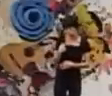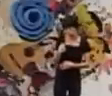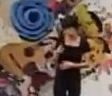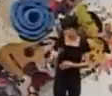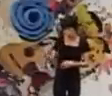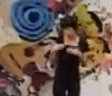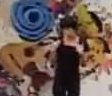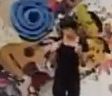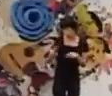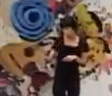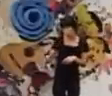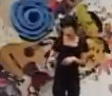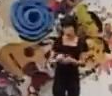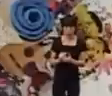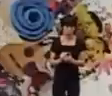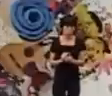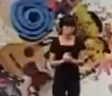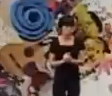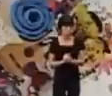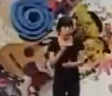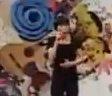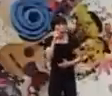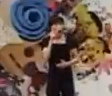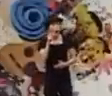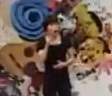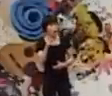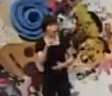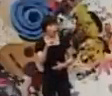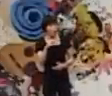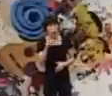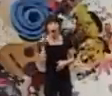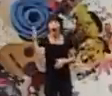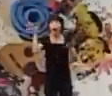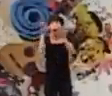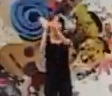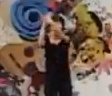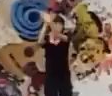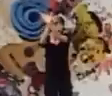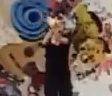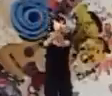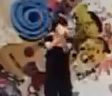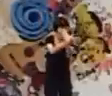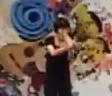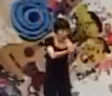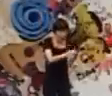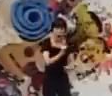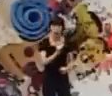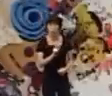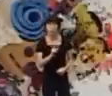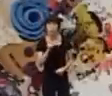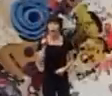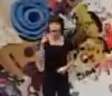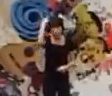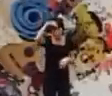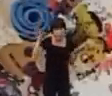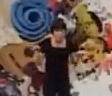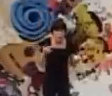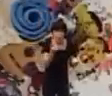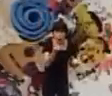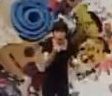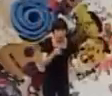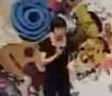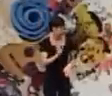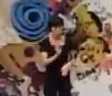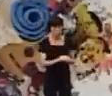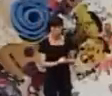哋咁開心啊！啊，突然之間咧，天上有道逆光落嚟啊！啊，佢就諗，啊，天使啊！啊，